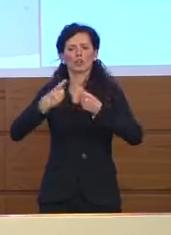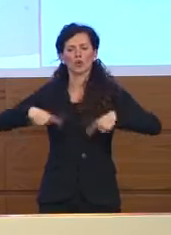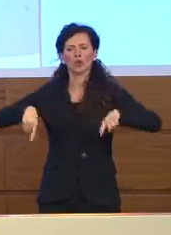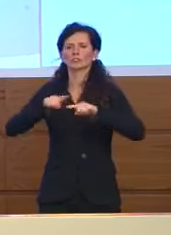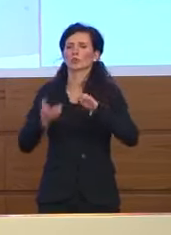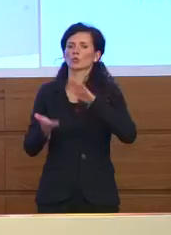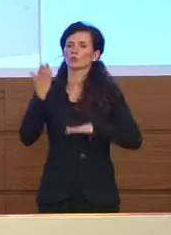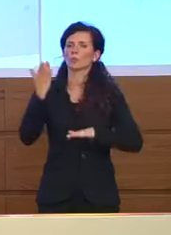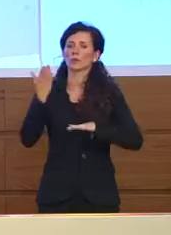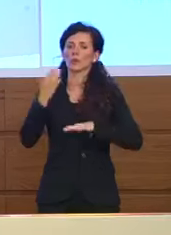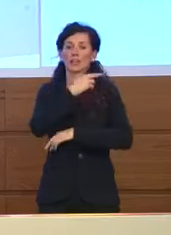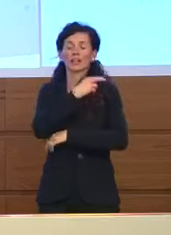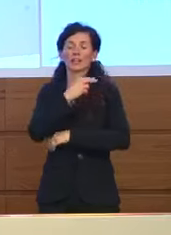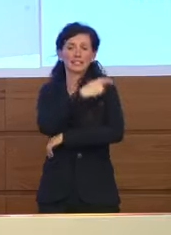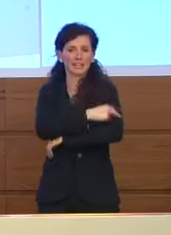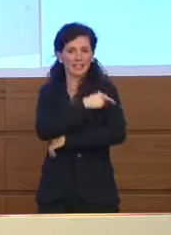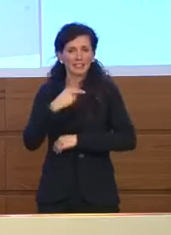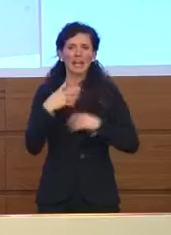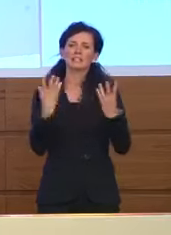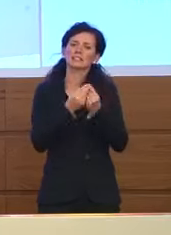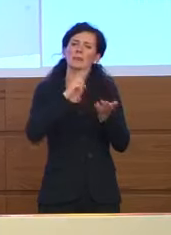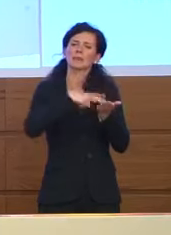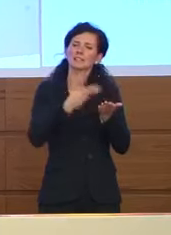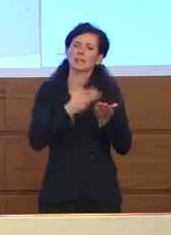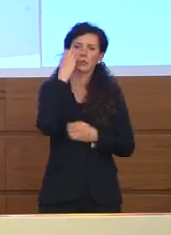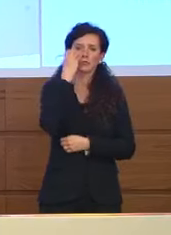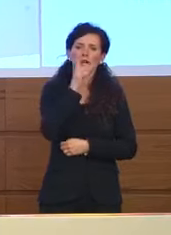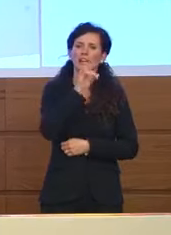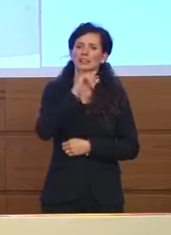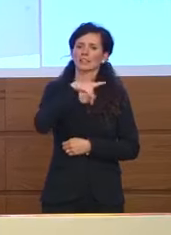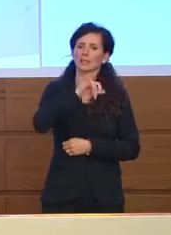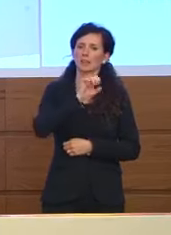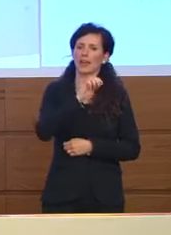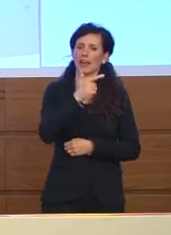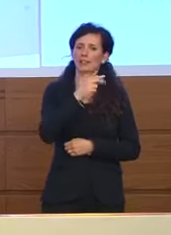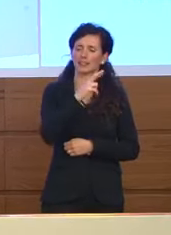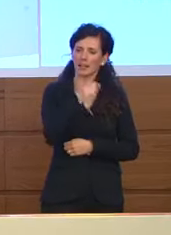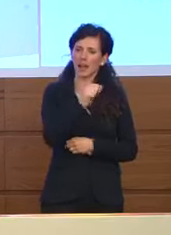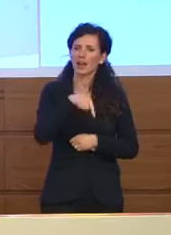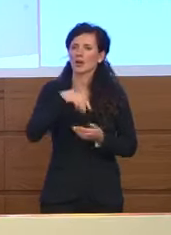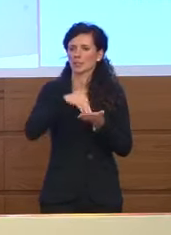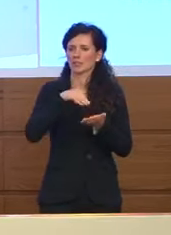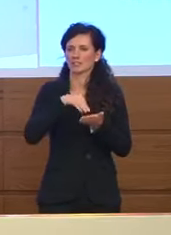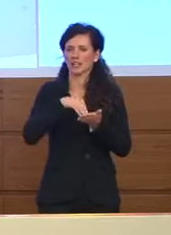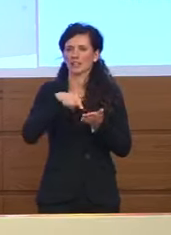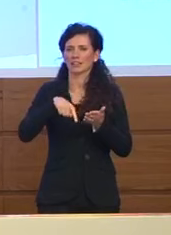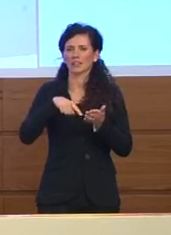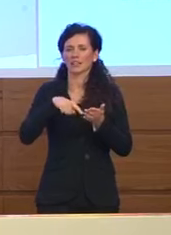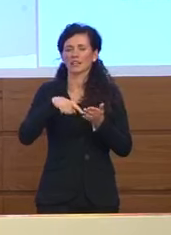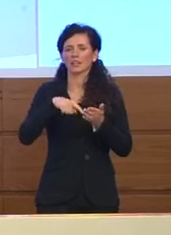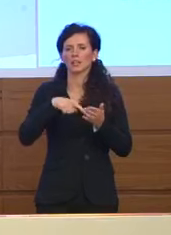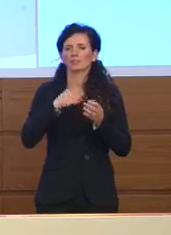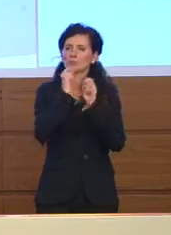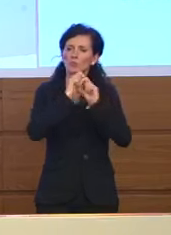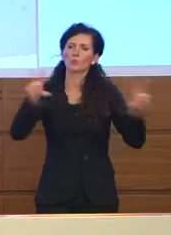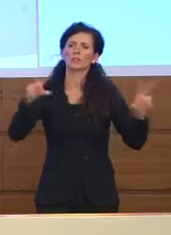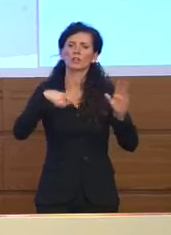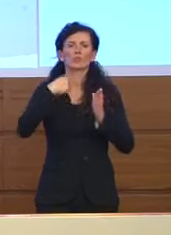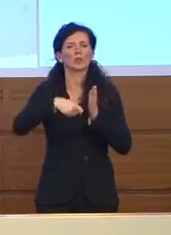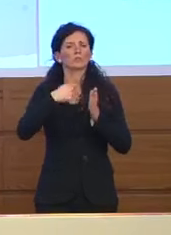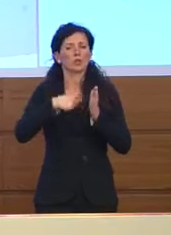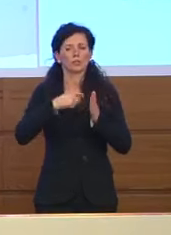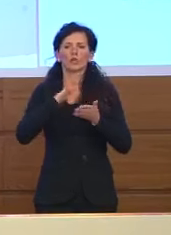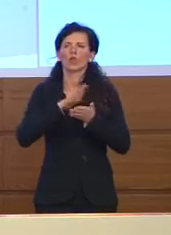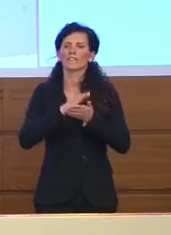di sanità e susanna di pietra che pure oggi ci accompagna nel corso di questa comunicato stampa